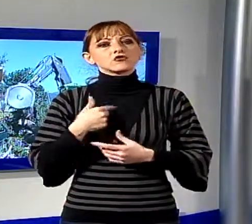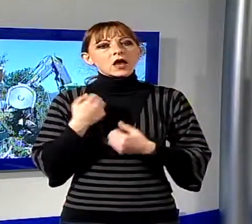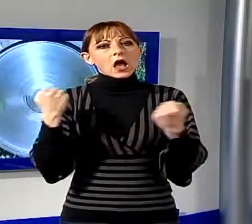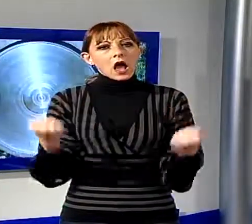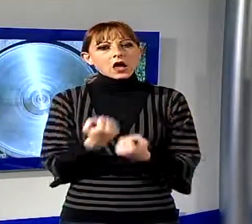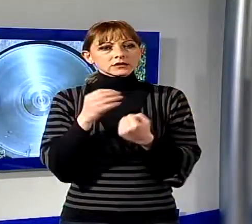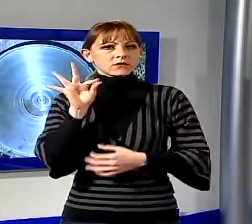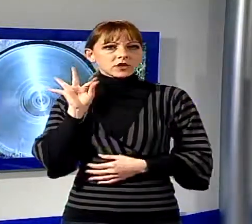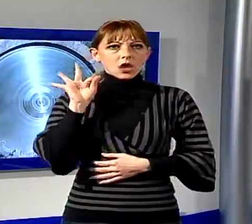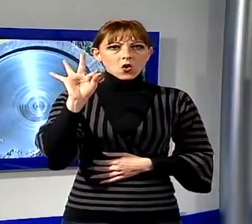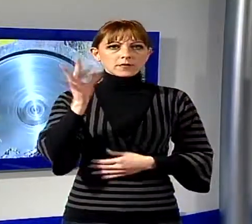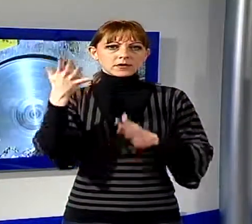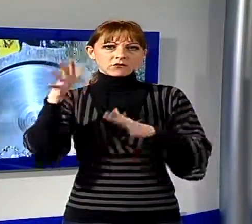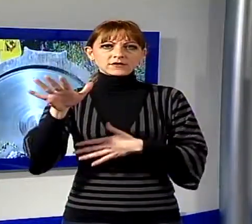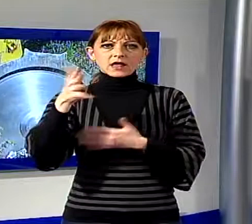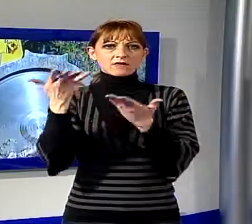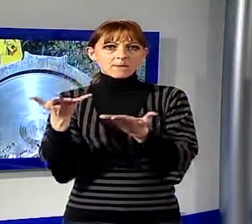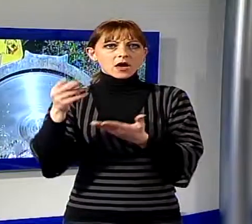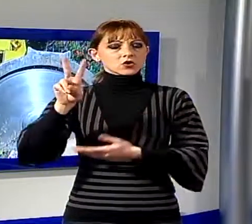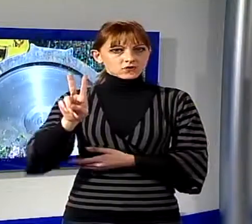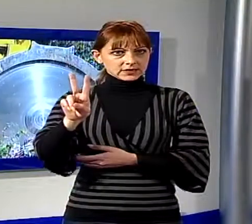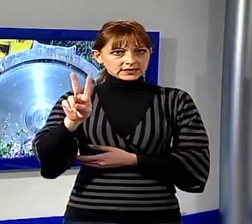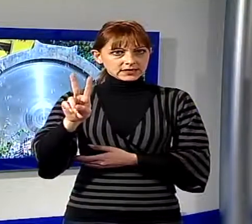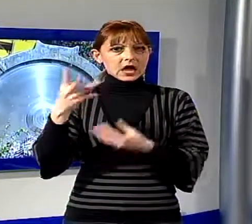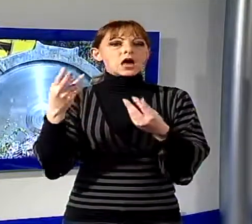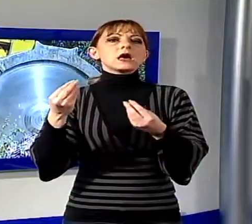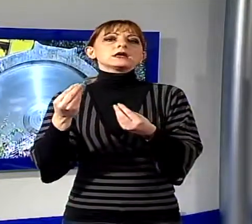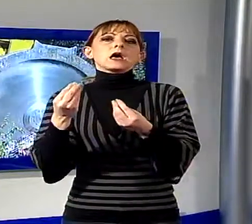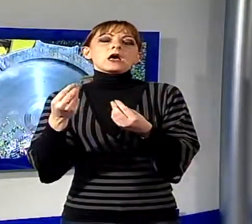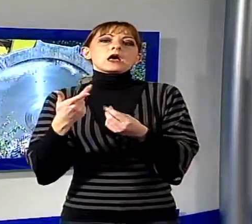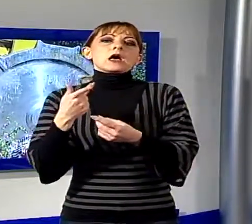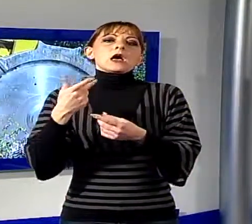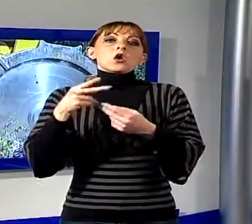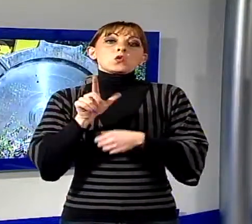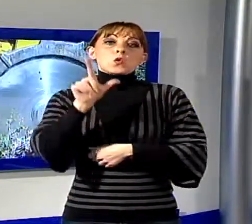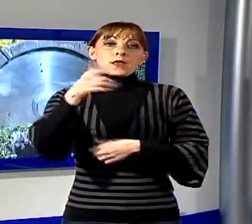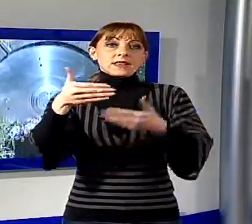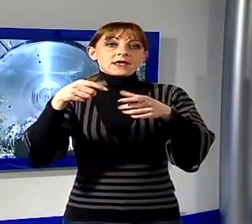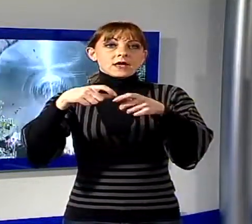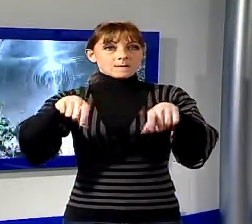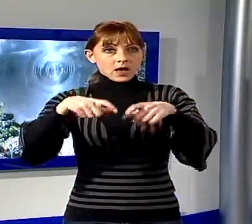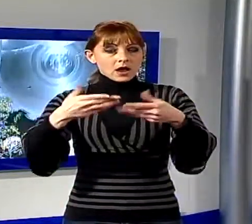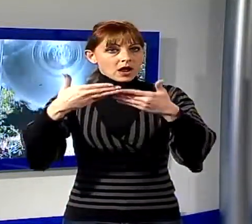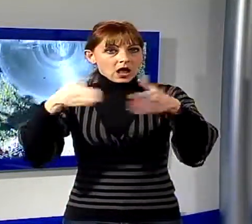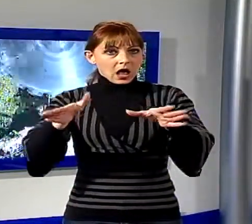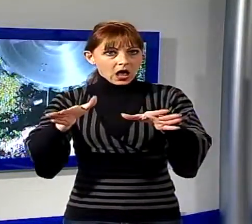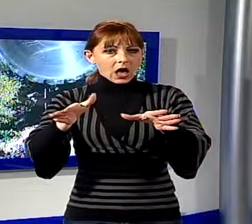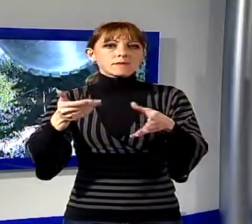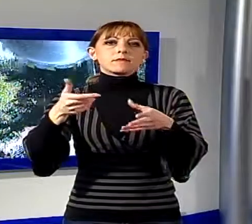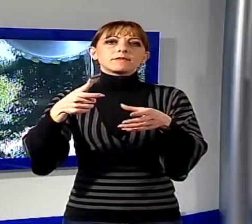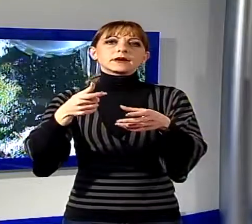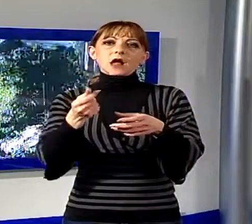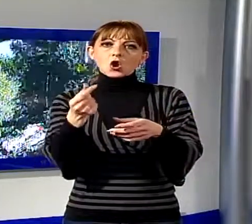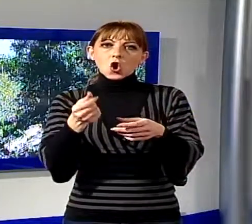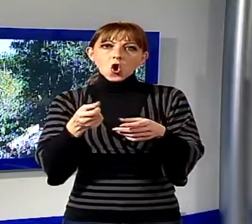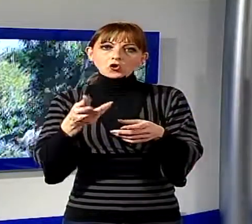Versiliana. Lunedì i due apriranno un conto con 1000 euro per recuperare la pineta. Tutti, cittadini e altre